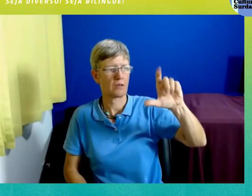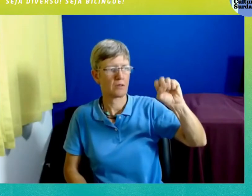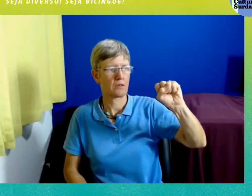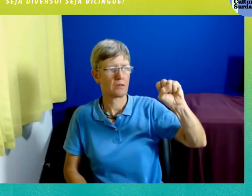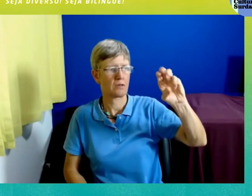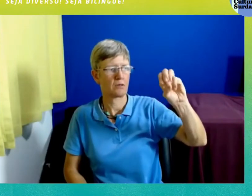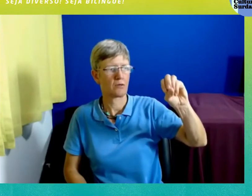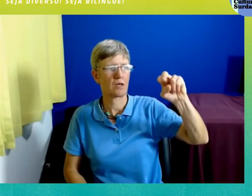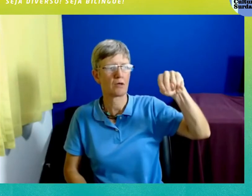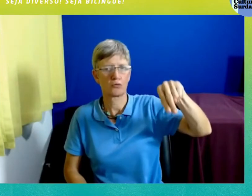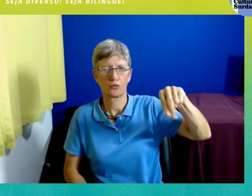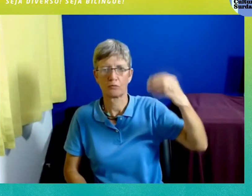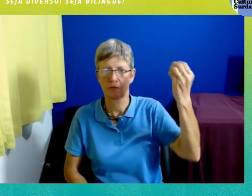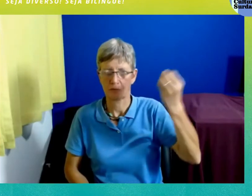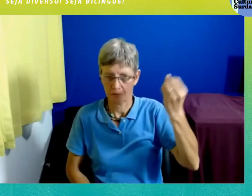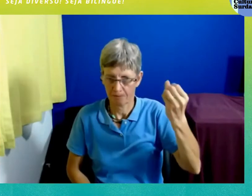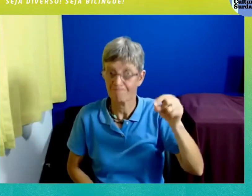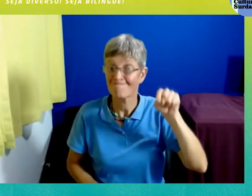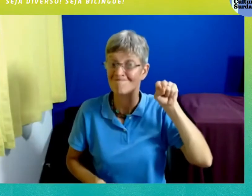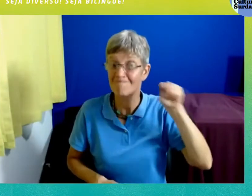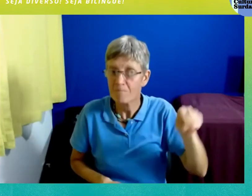Desse professor, do Nelson.